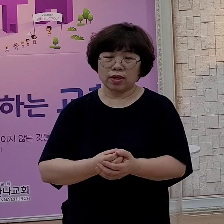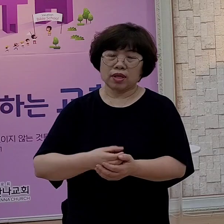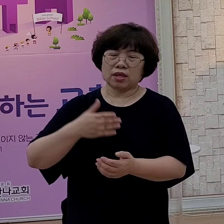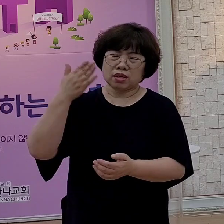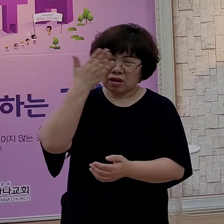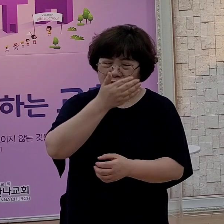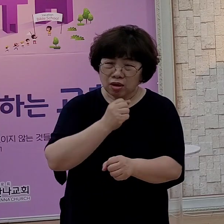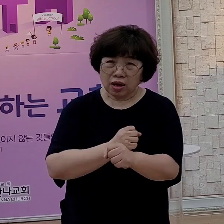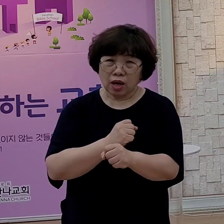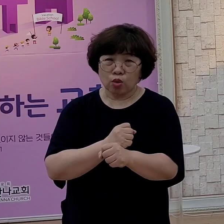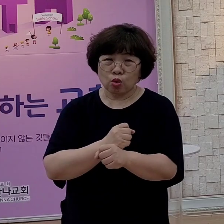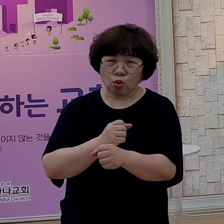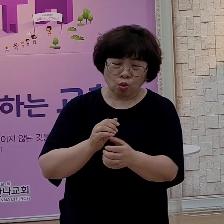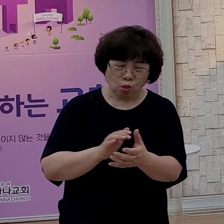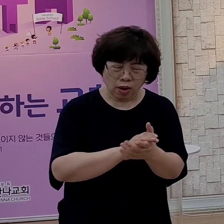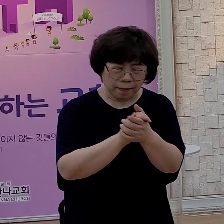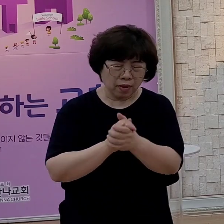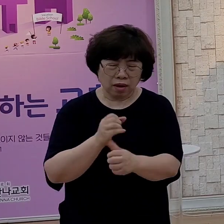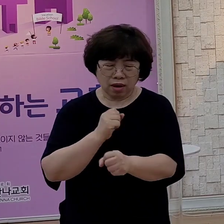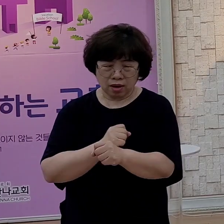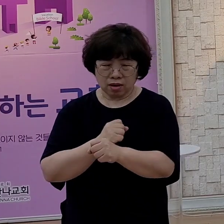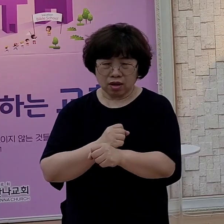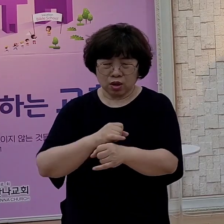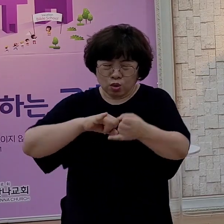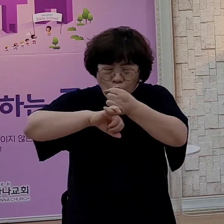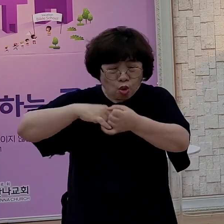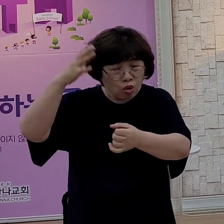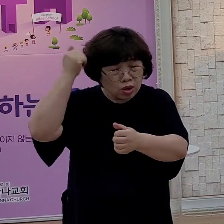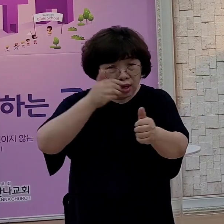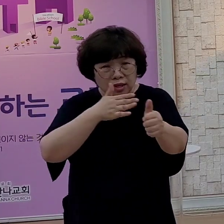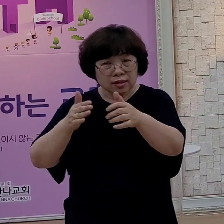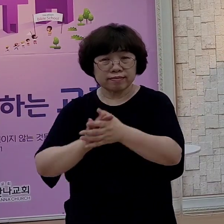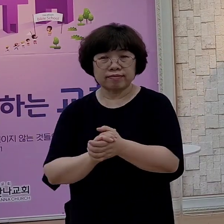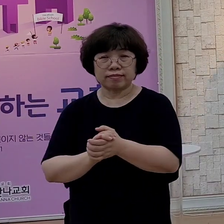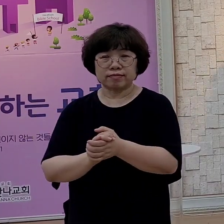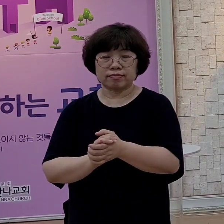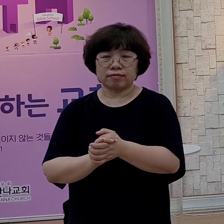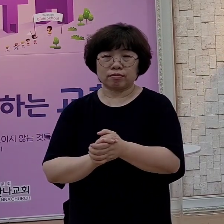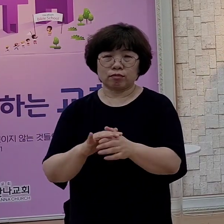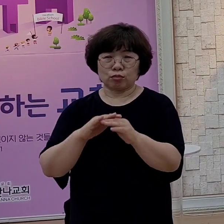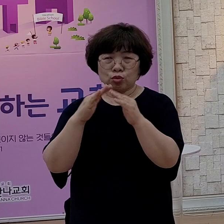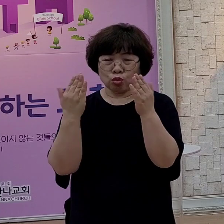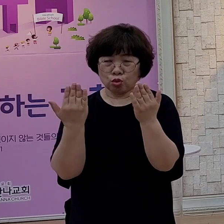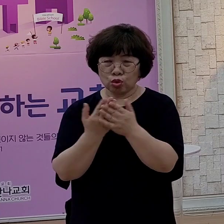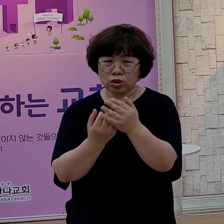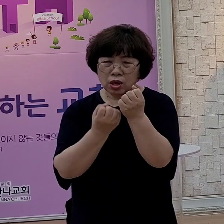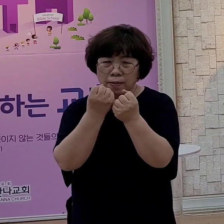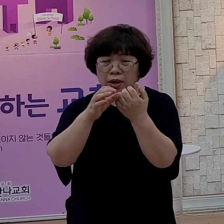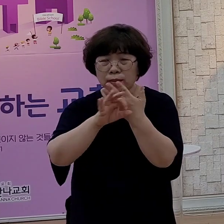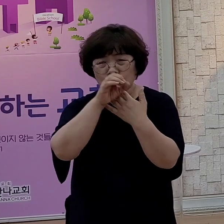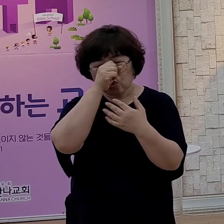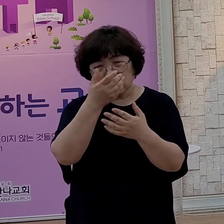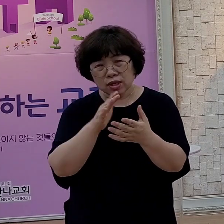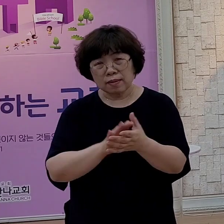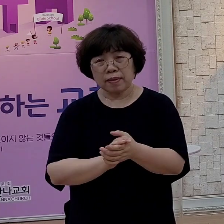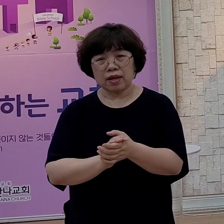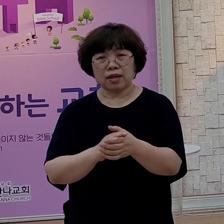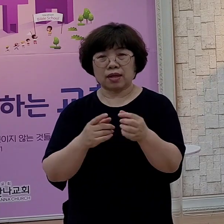성결하고 꼭 기억하세요. 제가 이걸 다 말씀드리면 참 좋겠지만 두 번째